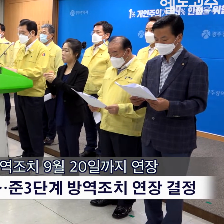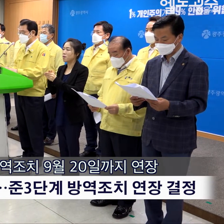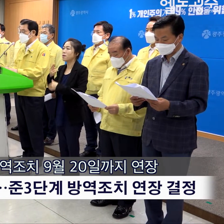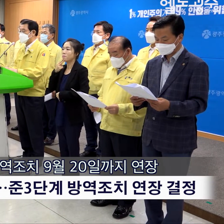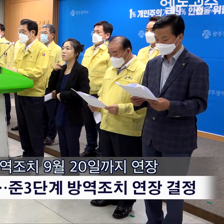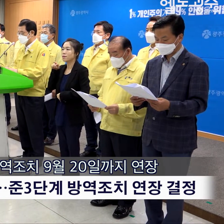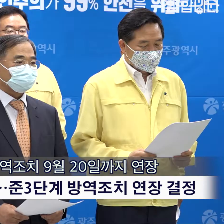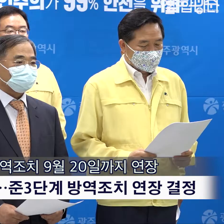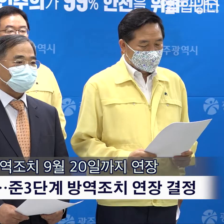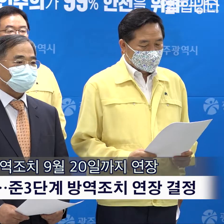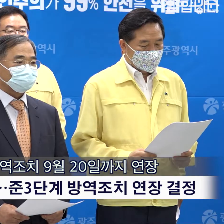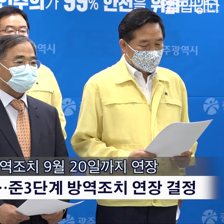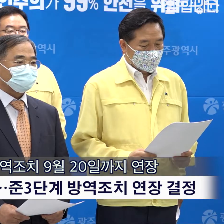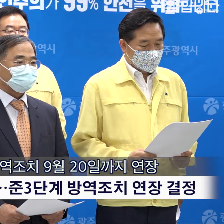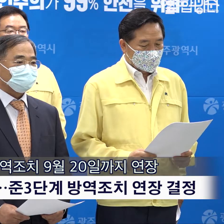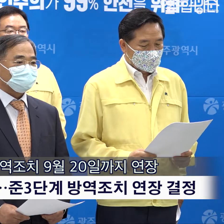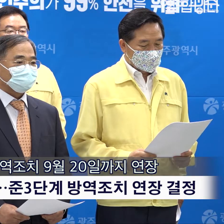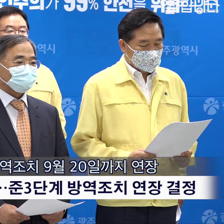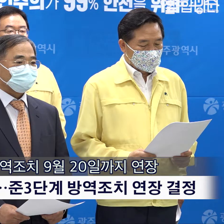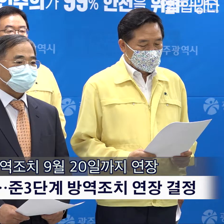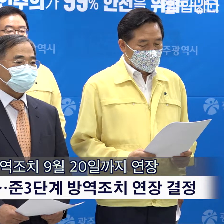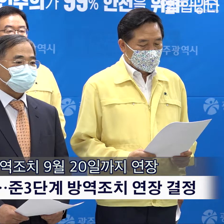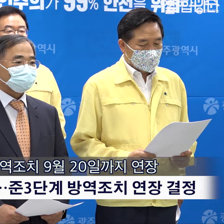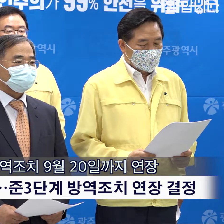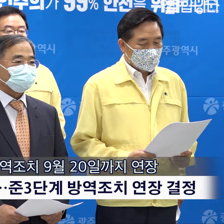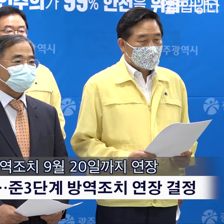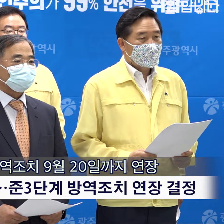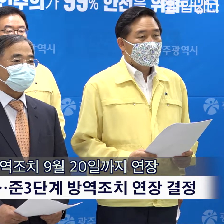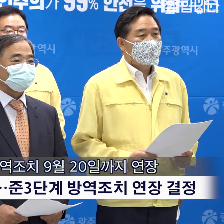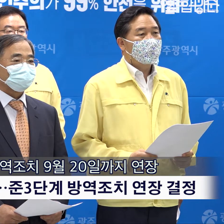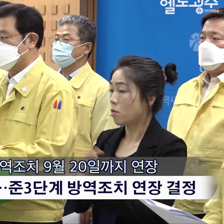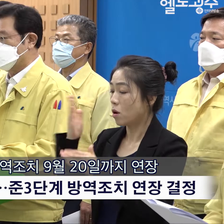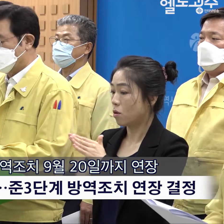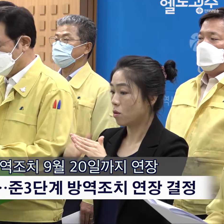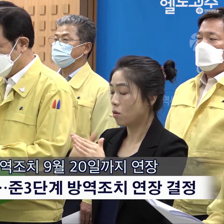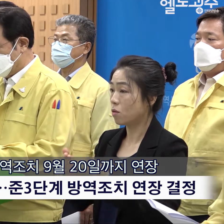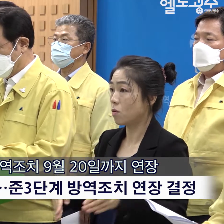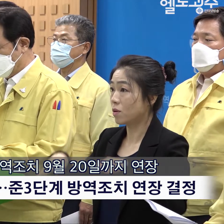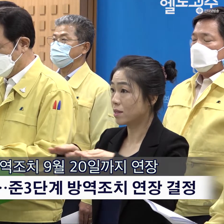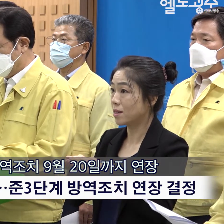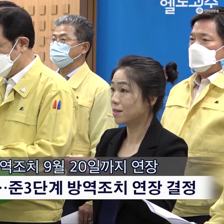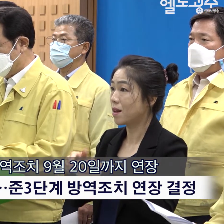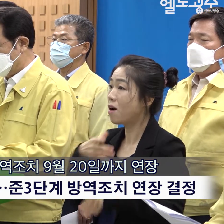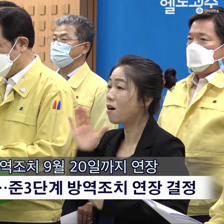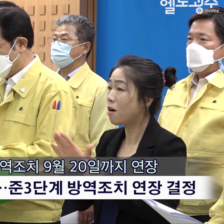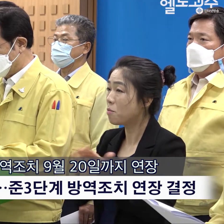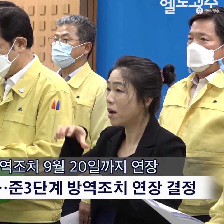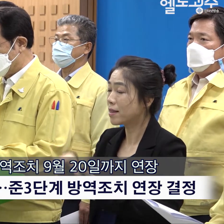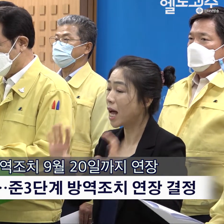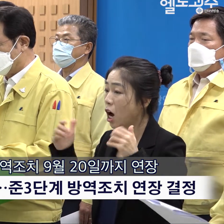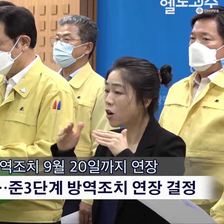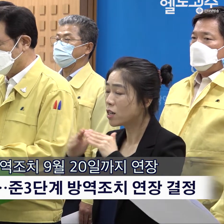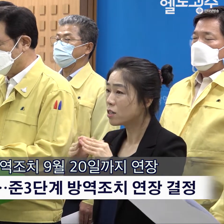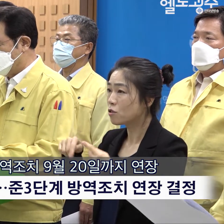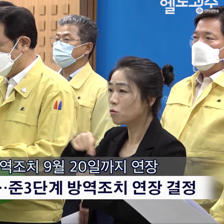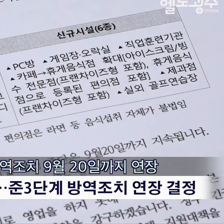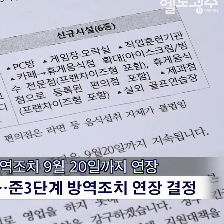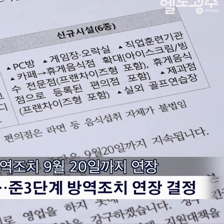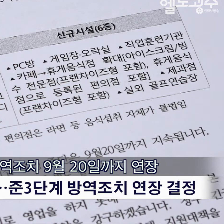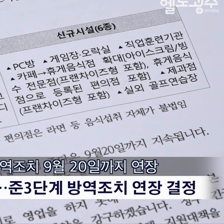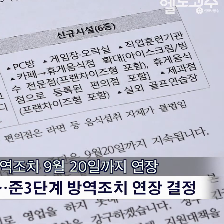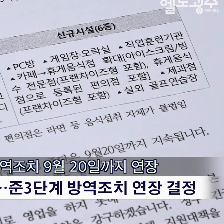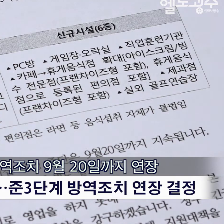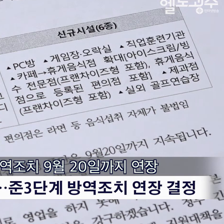공동 대책위원회 회의 를 열고 거리두기 단계 조정 여부를 논의 했습니다 그 결과 현 생황이 확진 자가